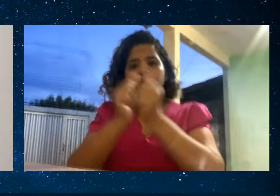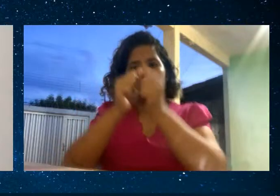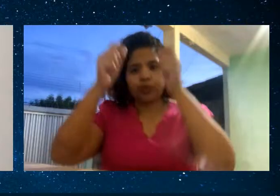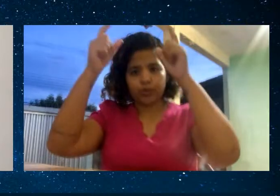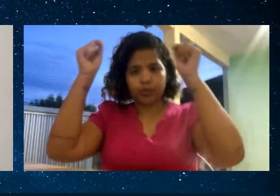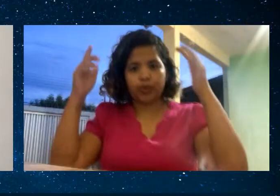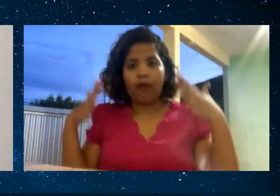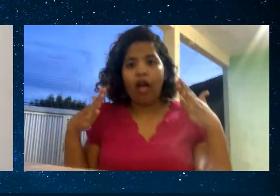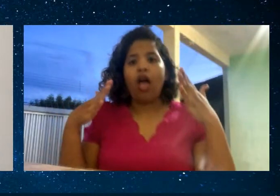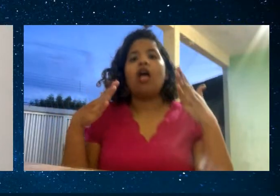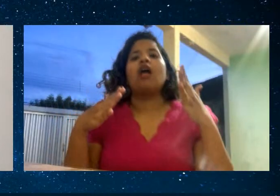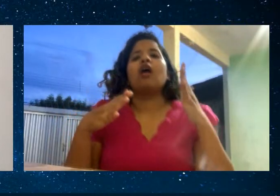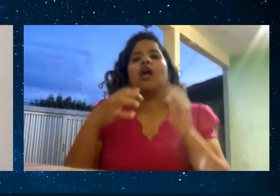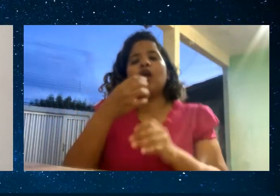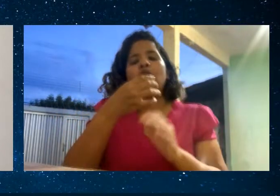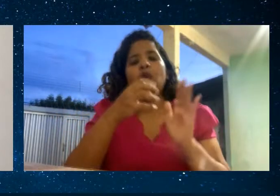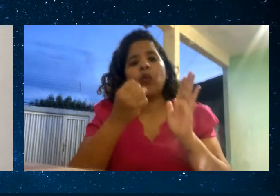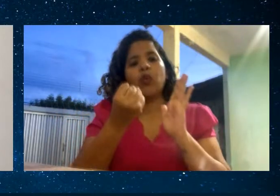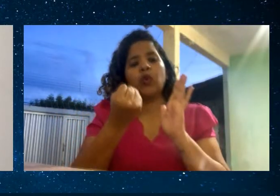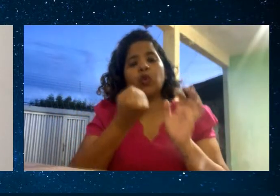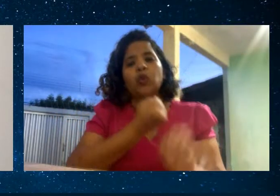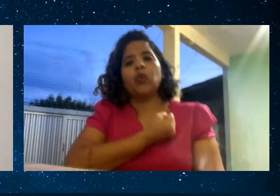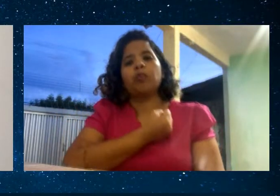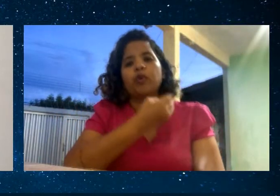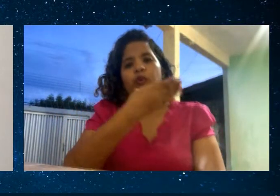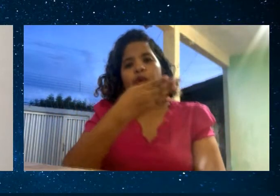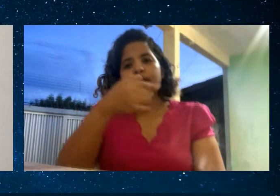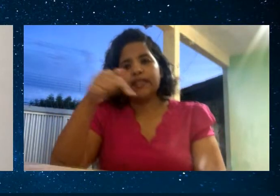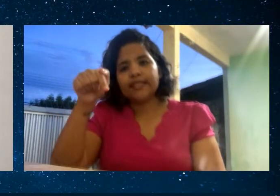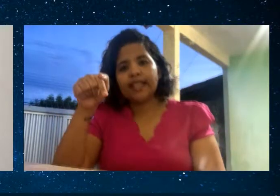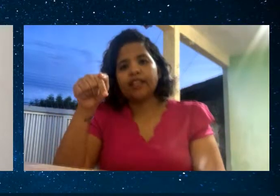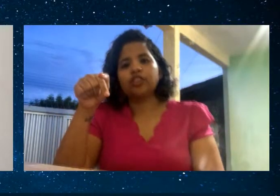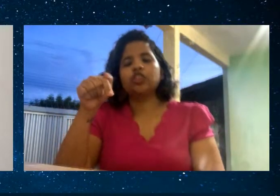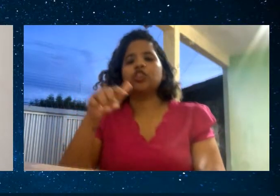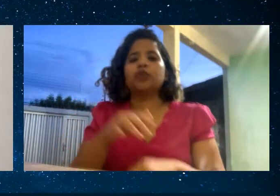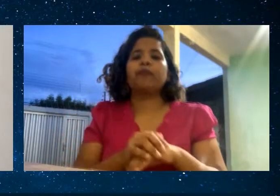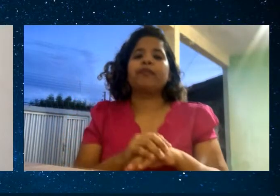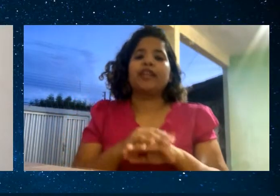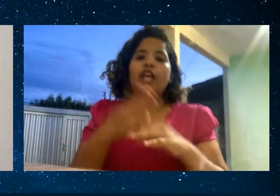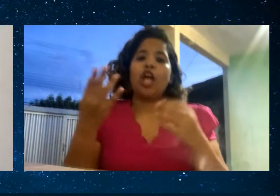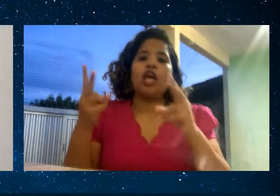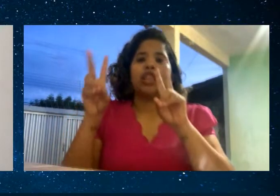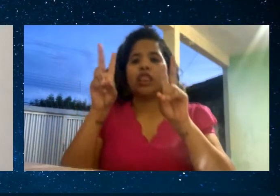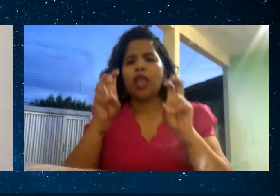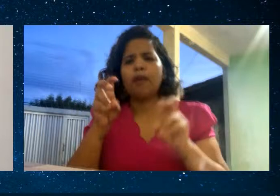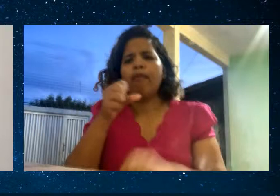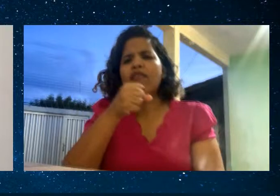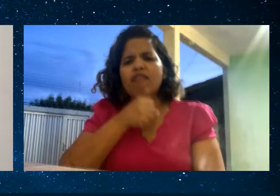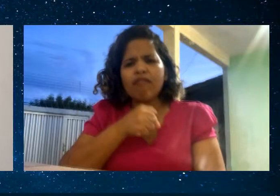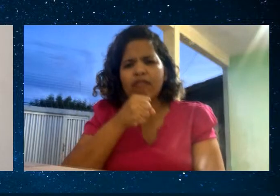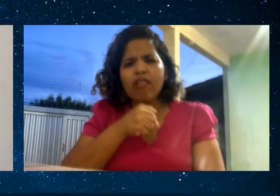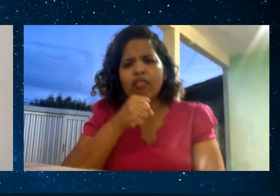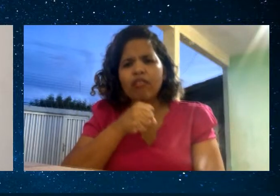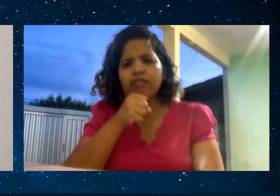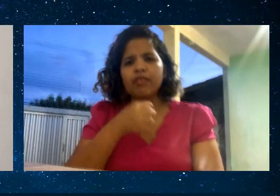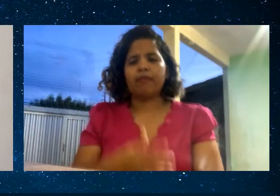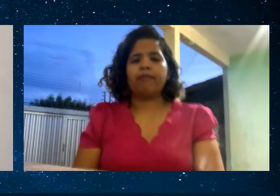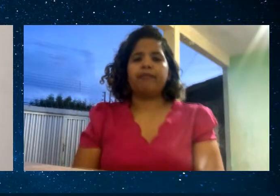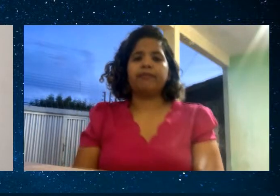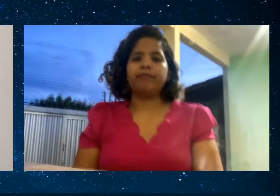47 que tem o título velice Então vamos ver o que que Divaldo traz para